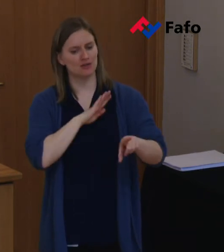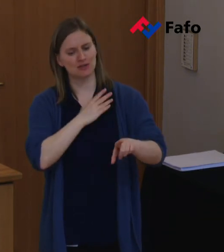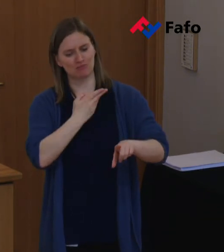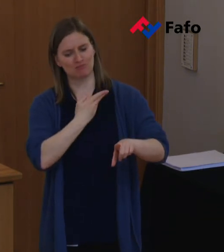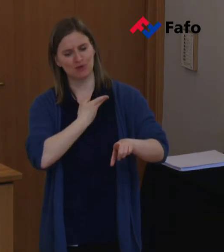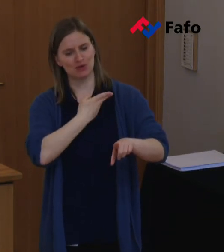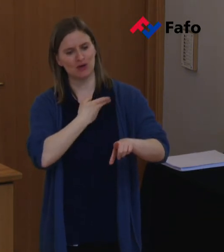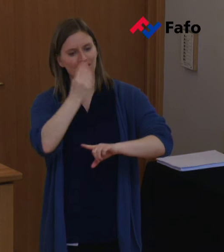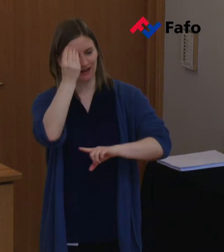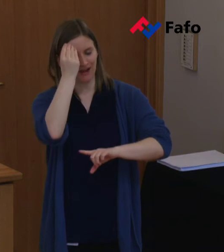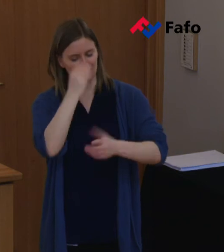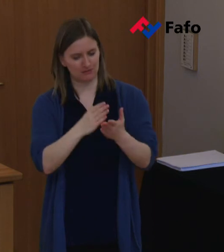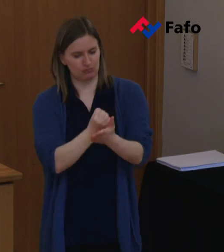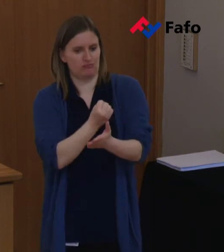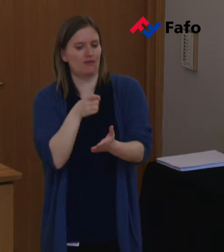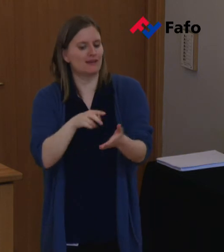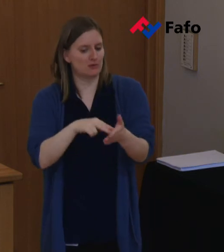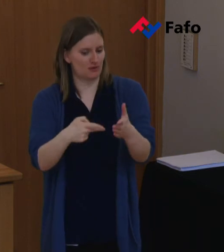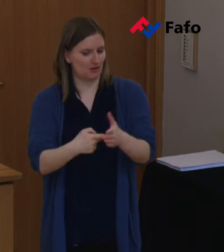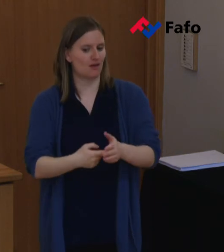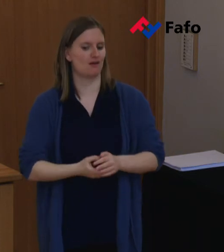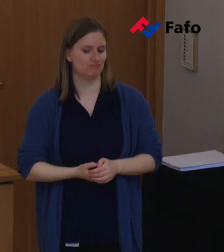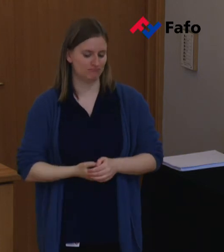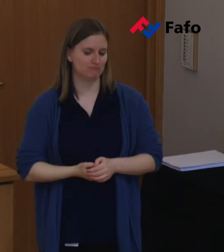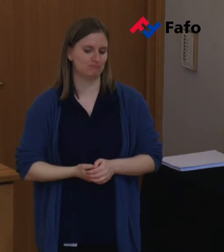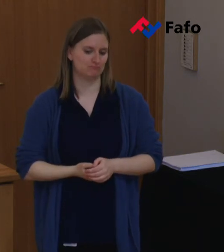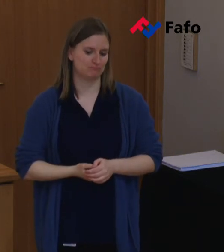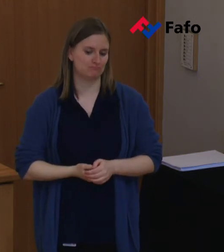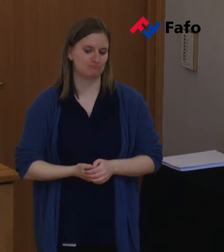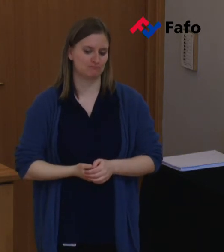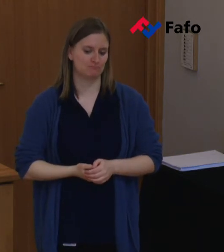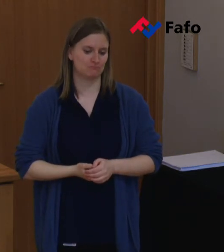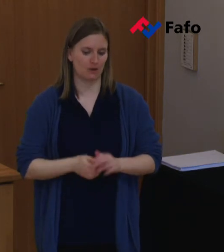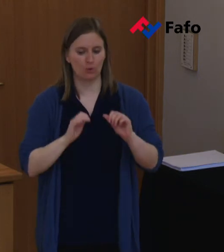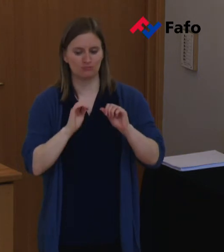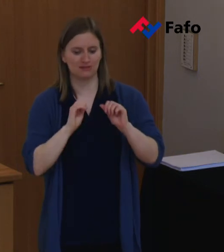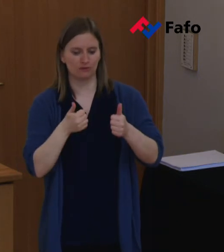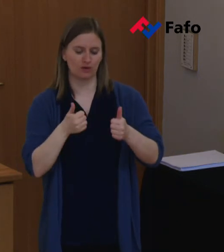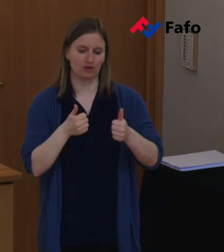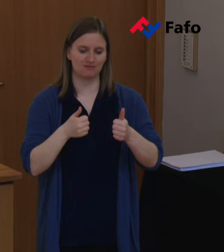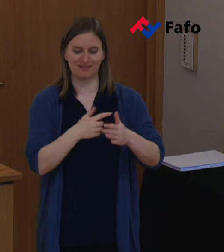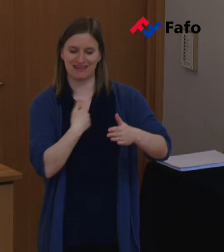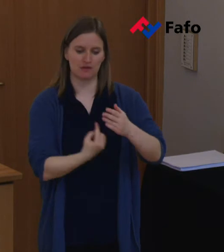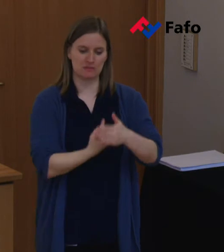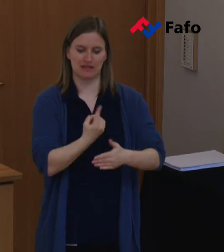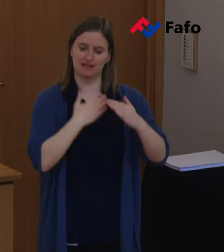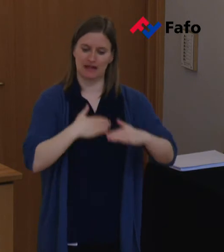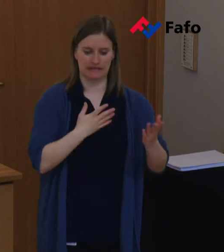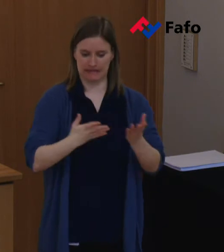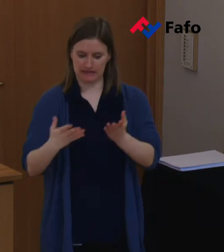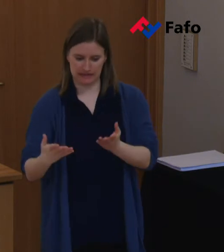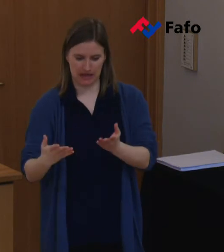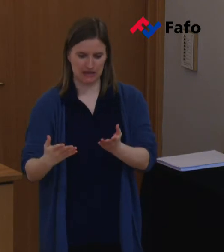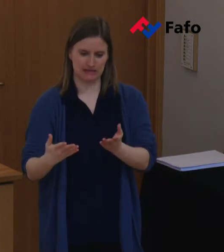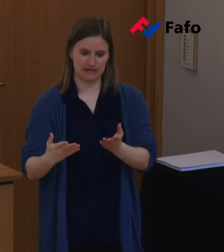å hente ut fra dette. Og det er klart at vi som spesialisthelsetjeneste synes jeg